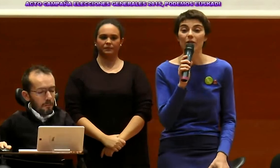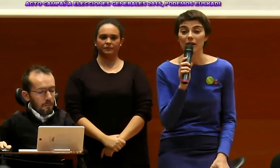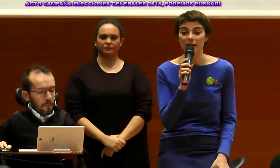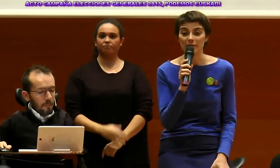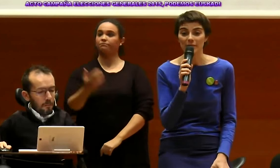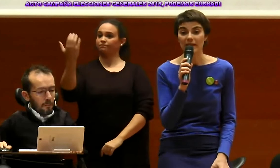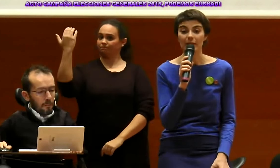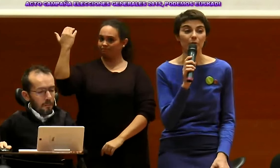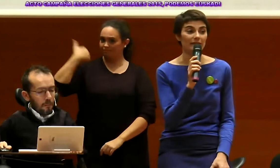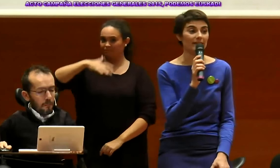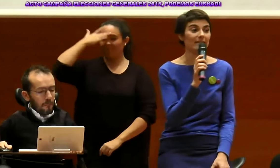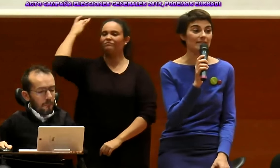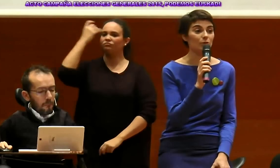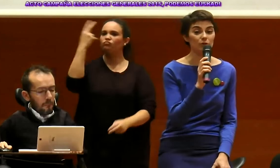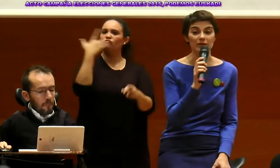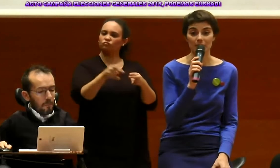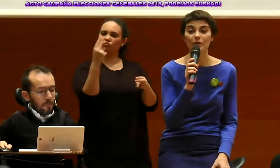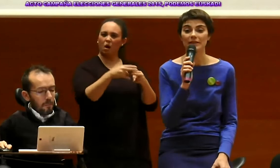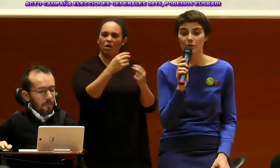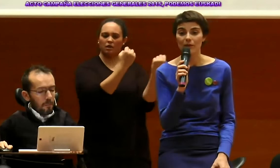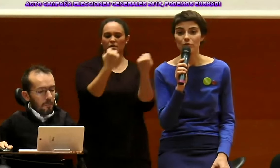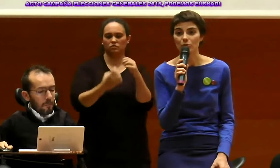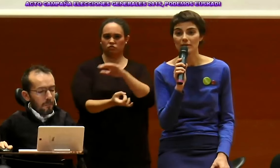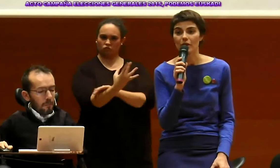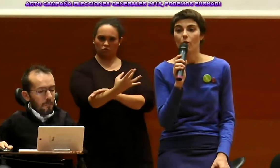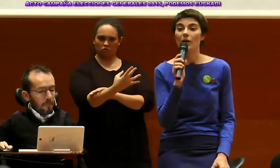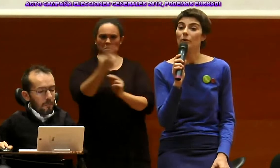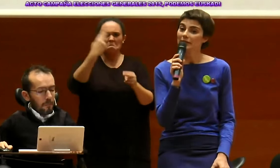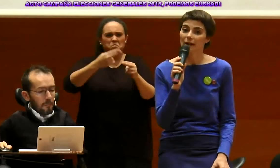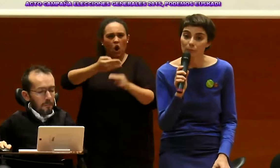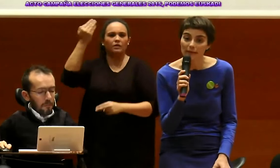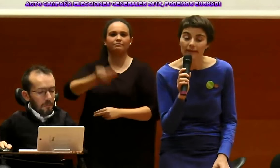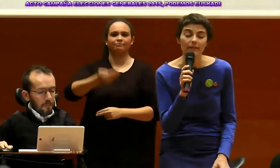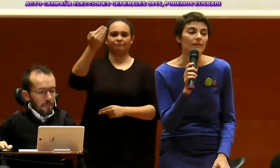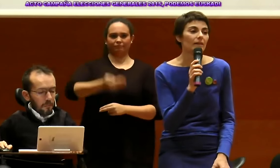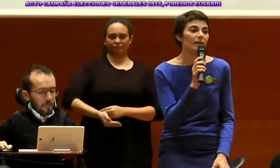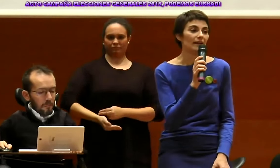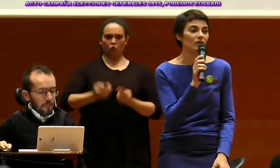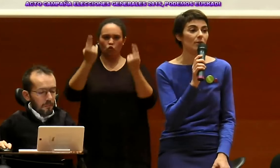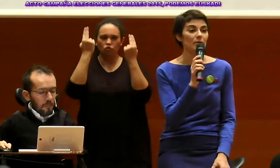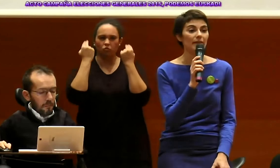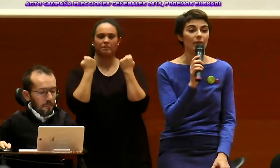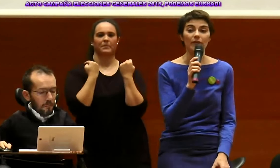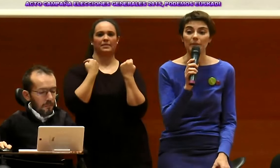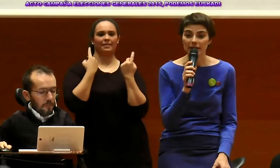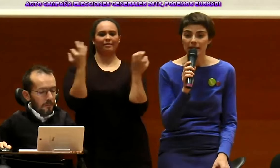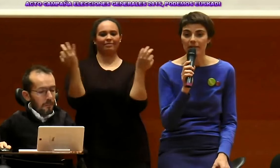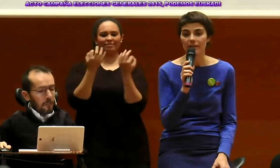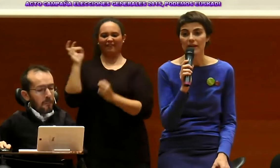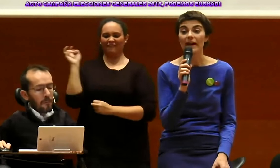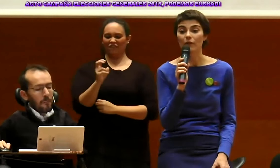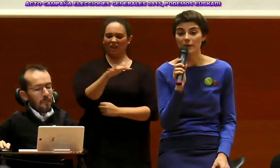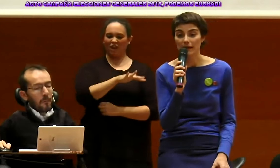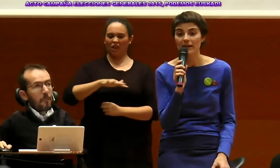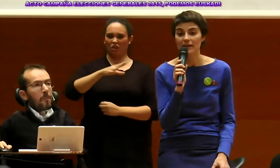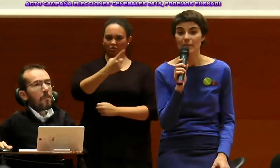Ha llegado la hora de que la política entre las instituciones, la política con mayúsculas, una política humilde que no se va a olvidar de dónde viene